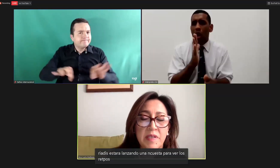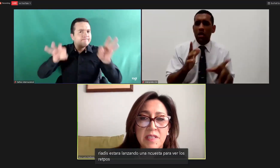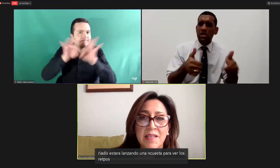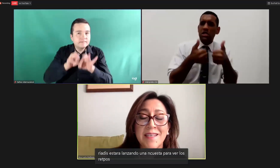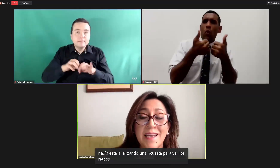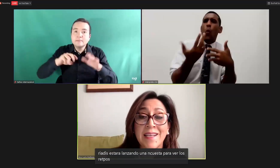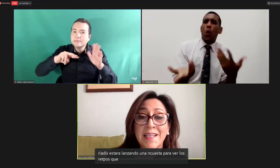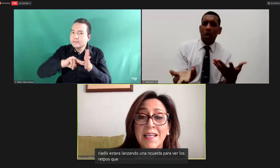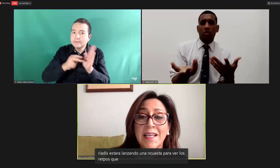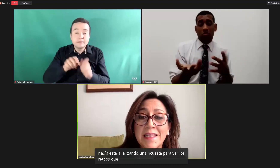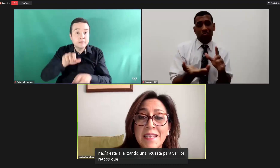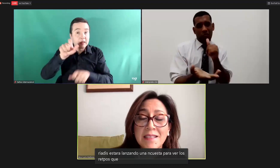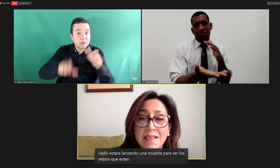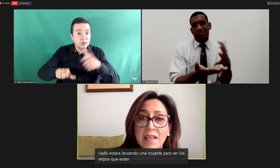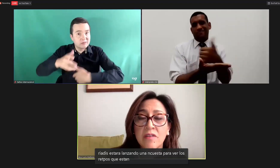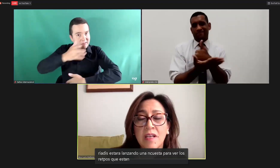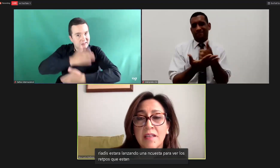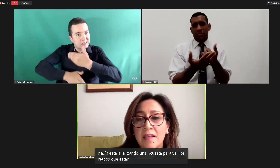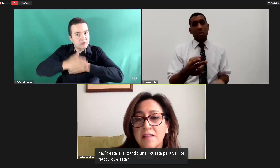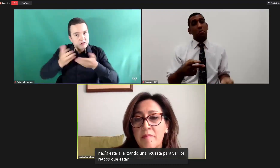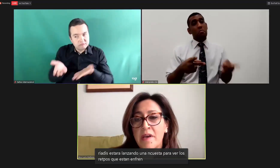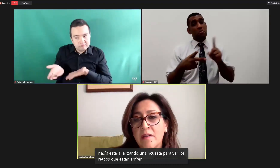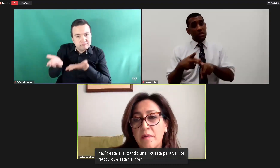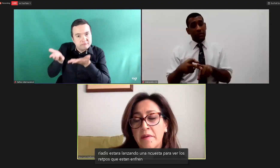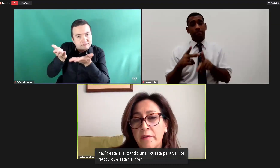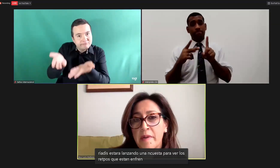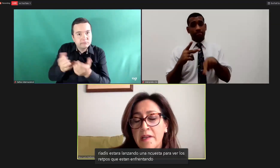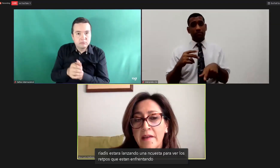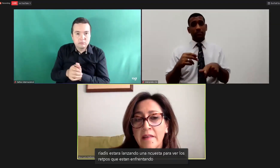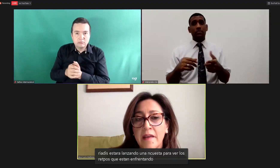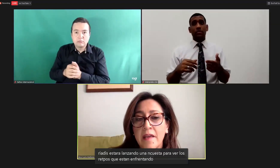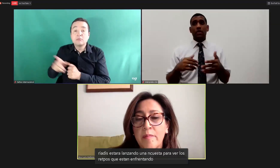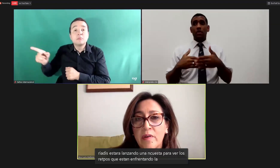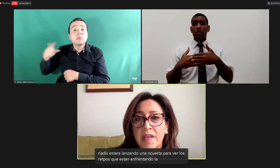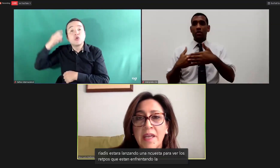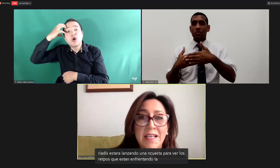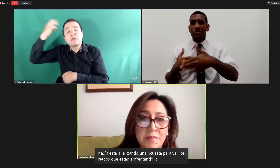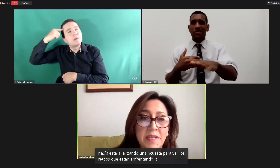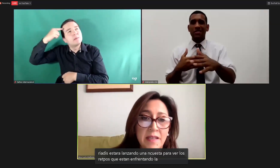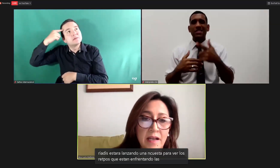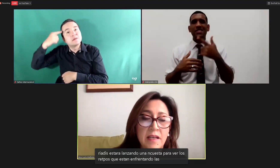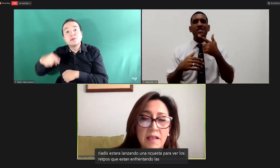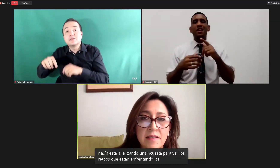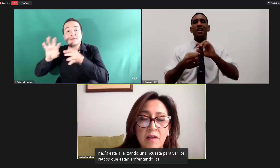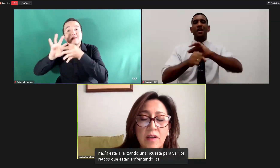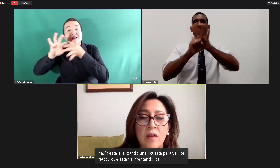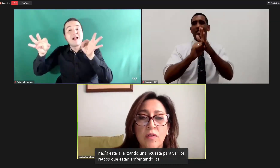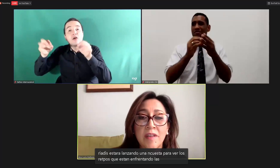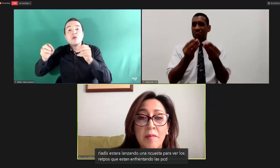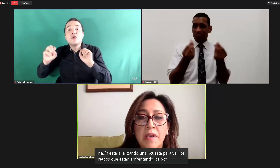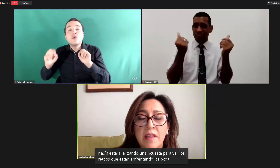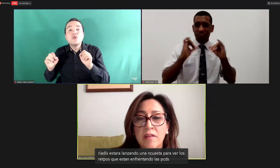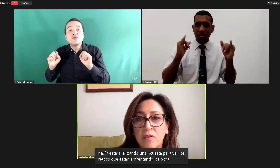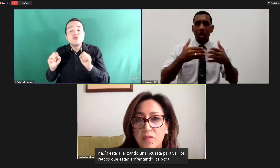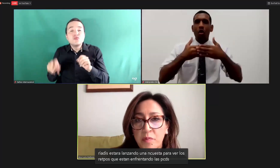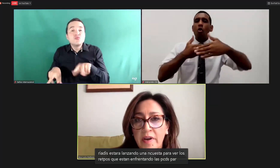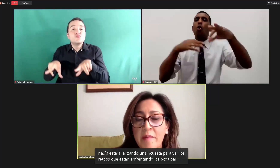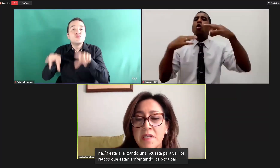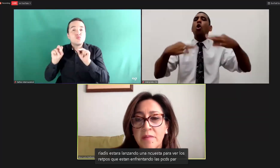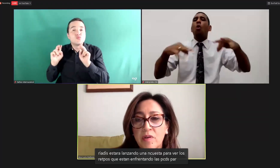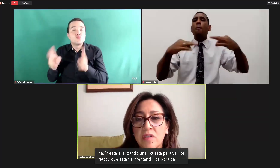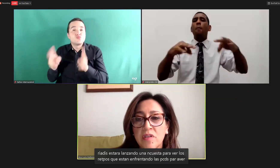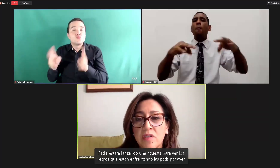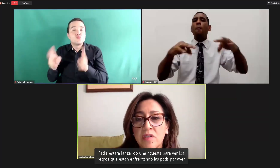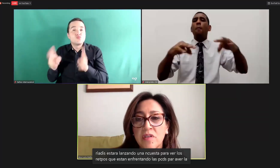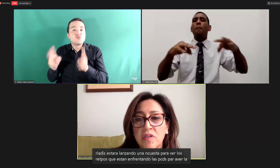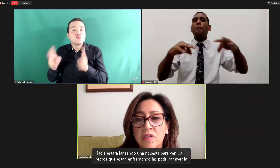con discapacidad sean el diseño de la tan llamada nueva normalidad y porque es vital que se contemple dentro de los